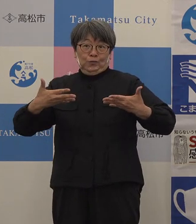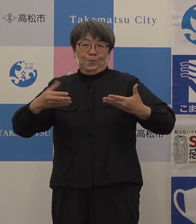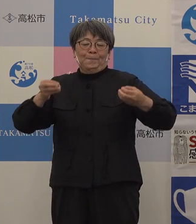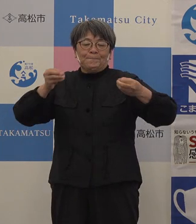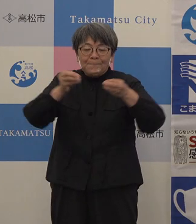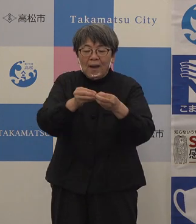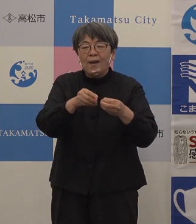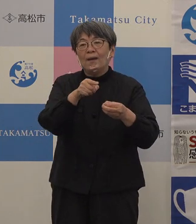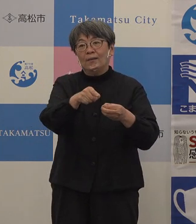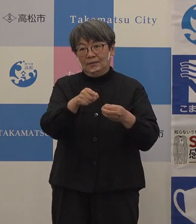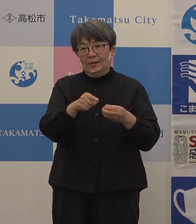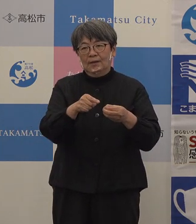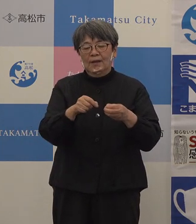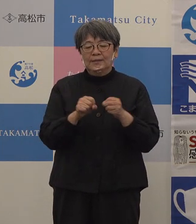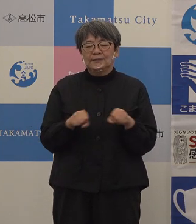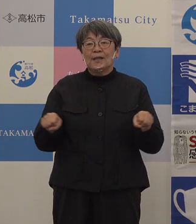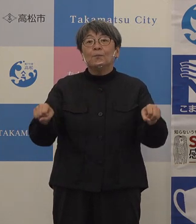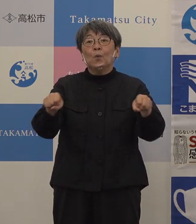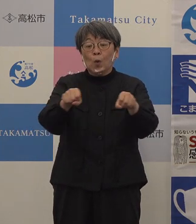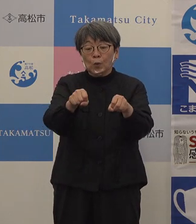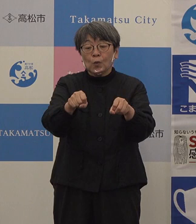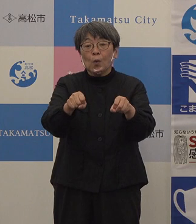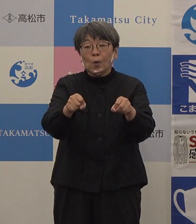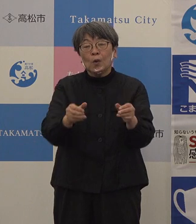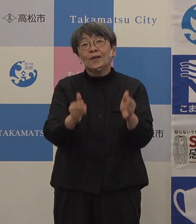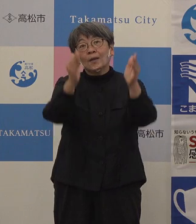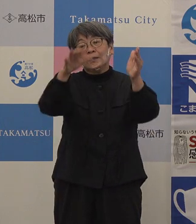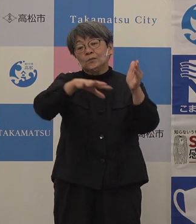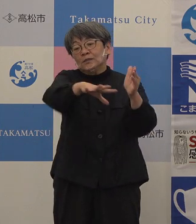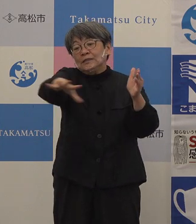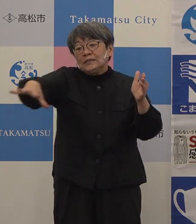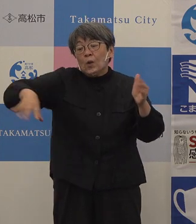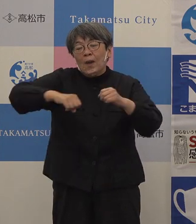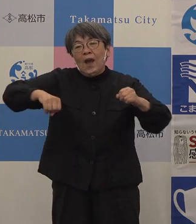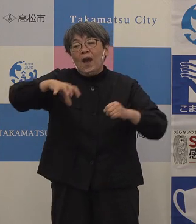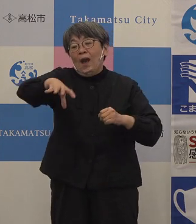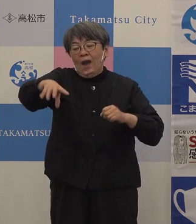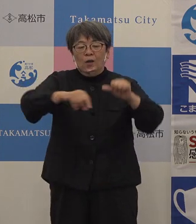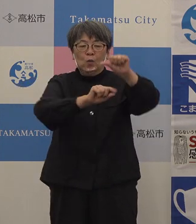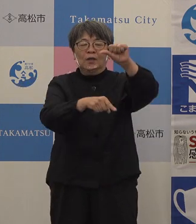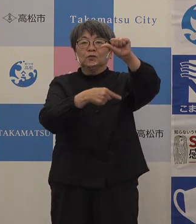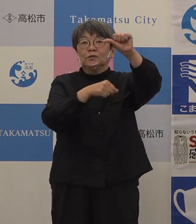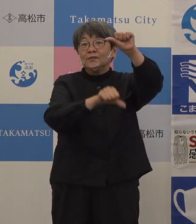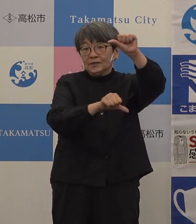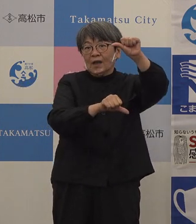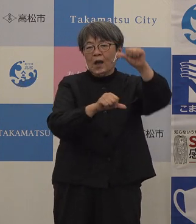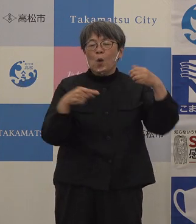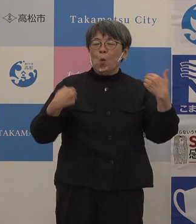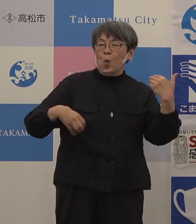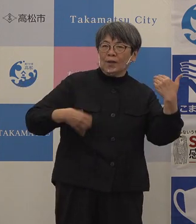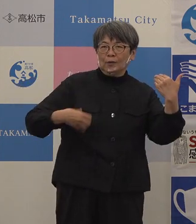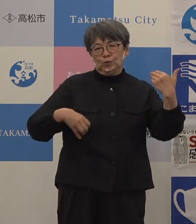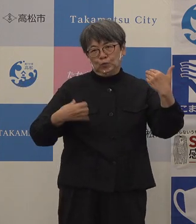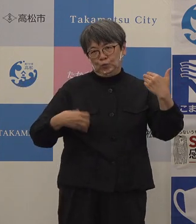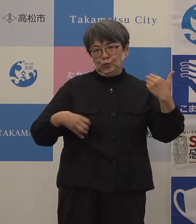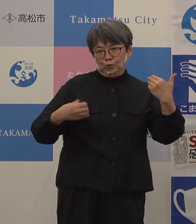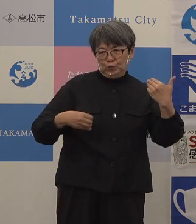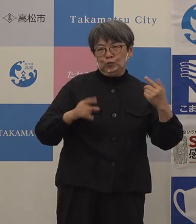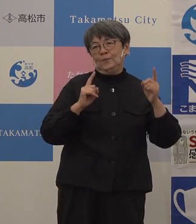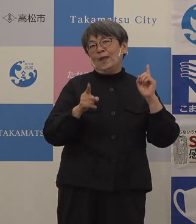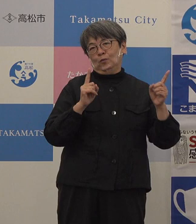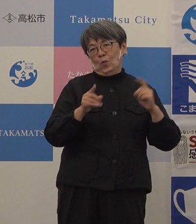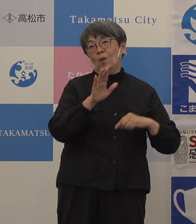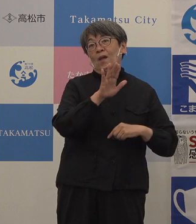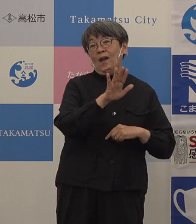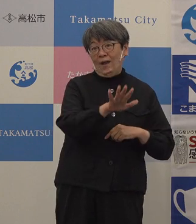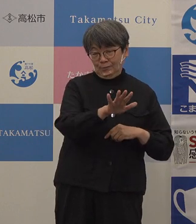、サンポート高松の多目的広場におきまして、5月5日に音楽イベント高松ミュージックブルーフェス